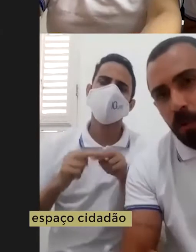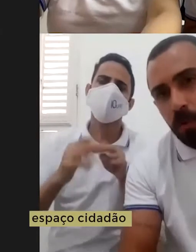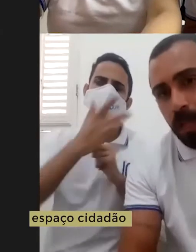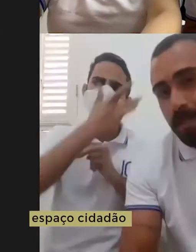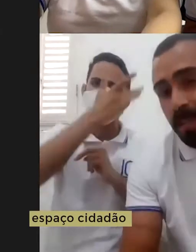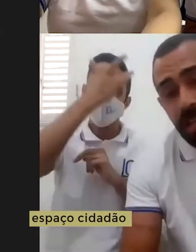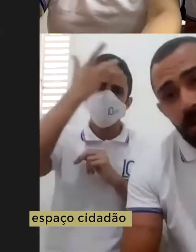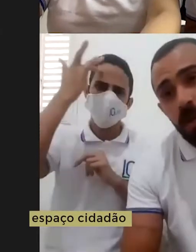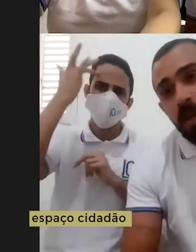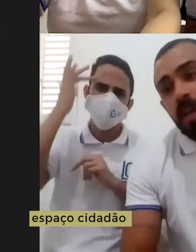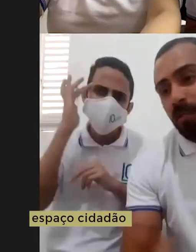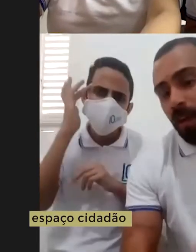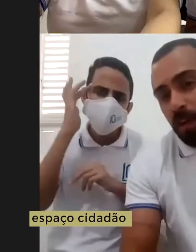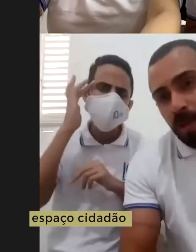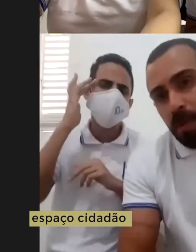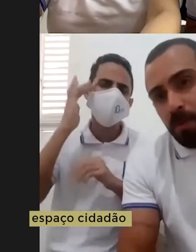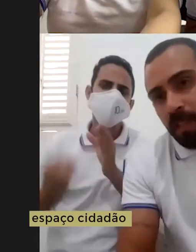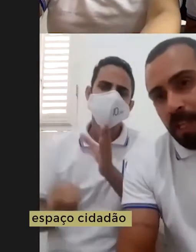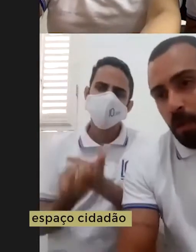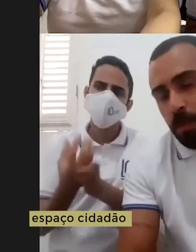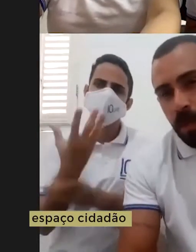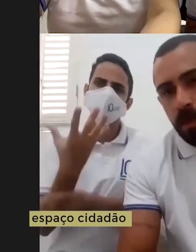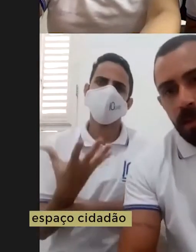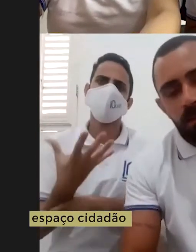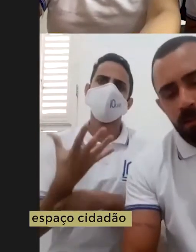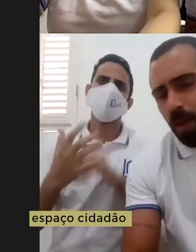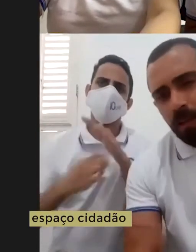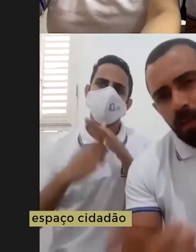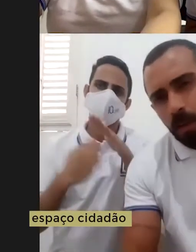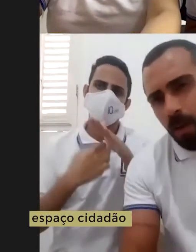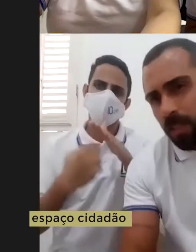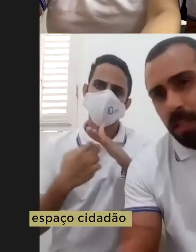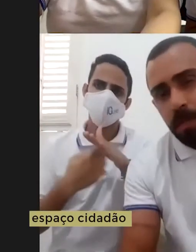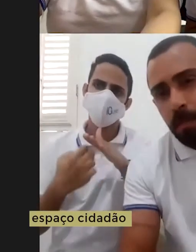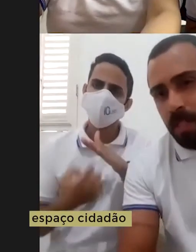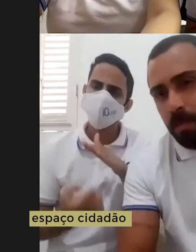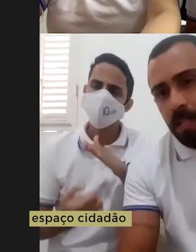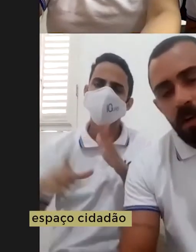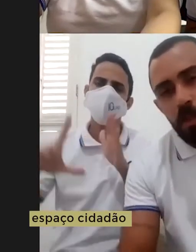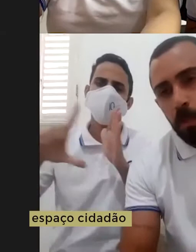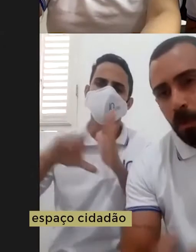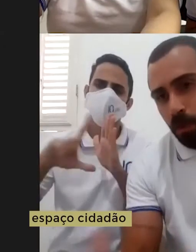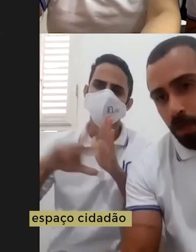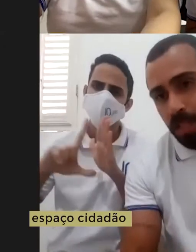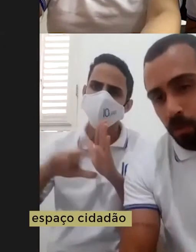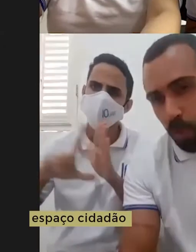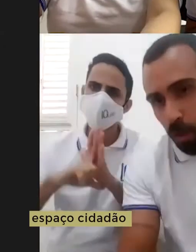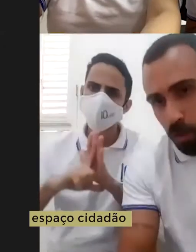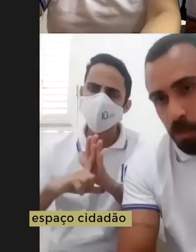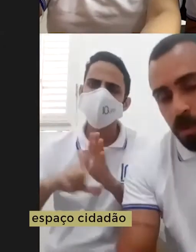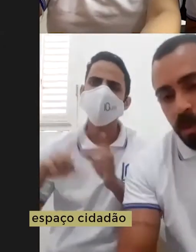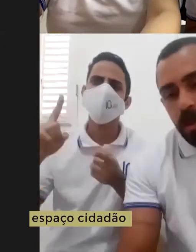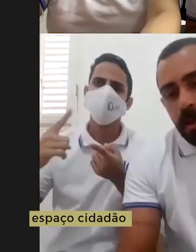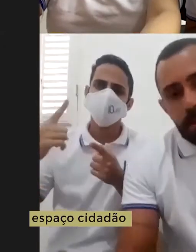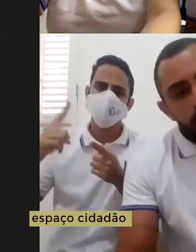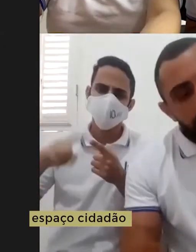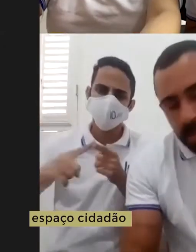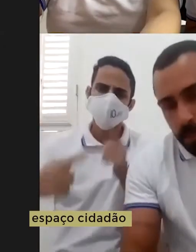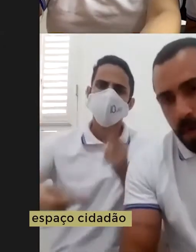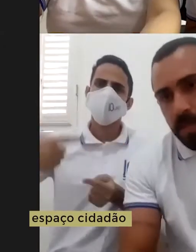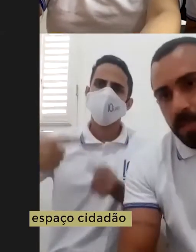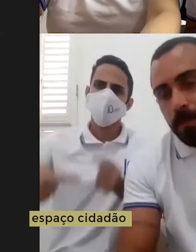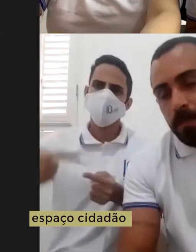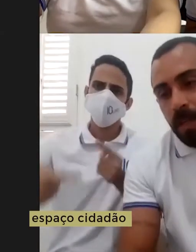as dificuldades que eu e vários amigos que tentam empreender, não só quem tem loja, quem tem empresa, mas vários profissionais autônomos,